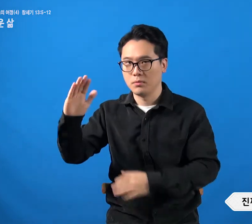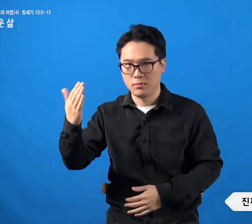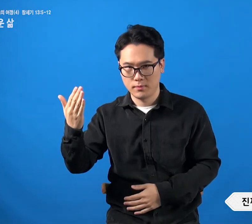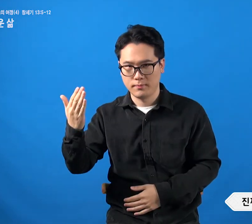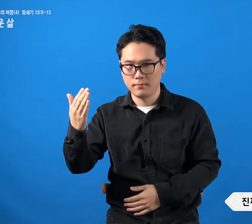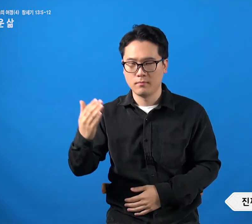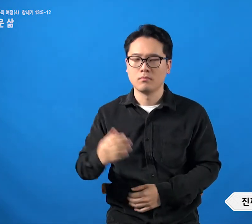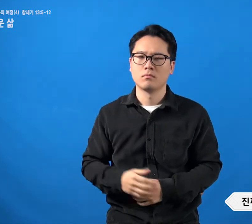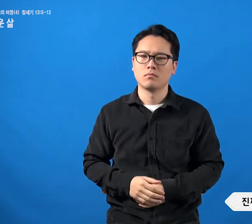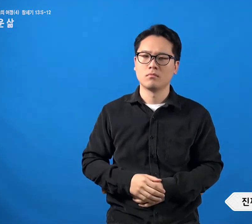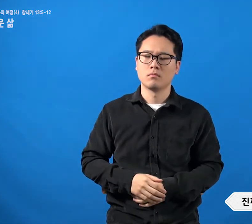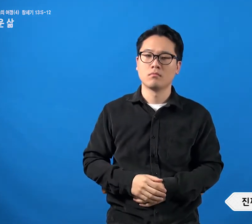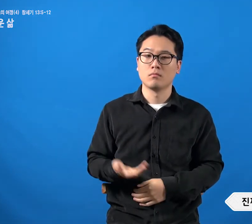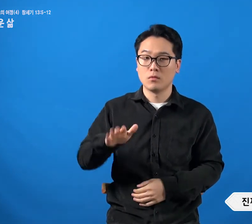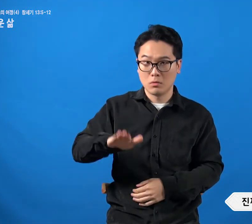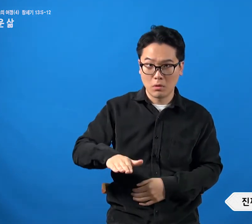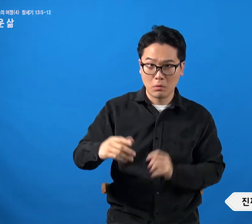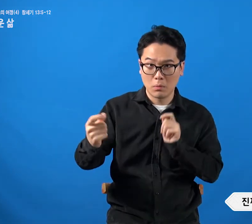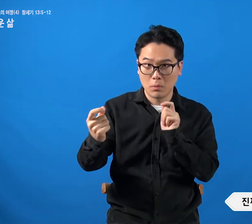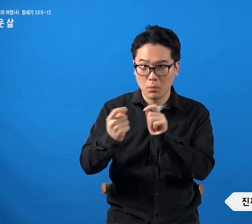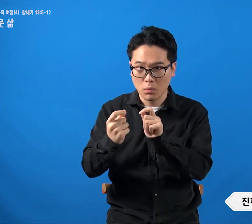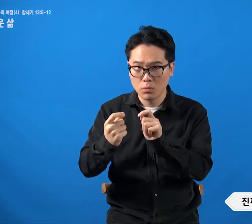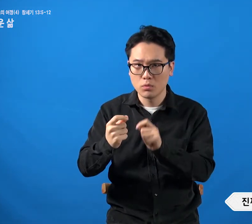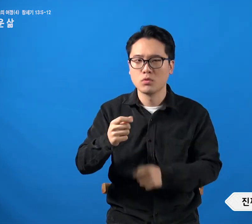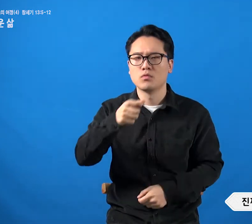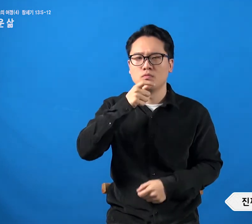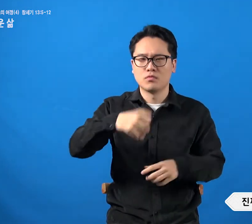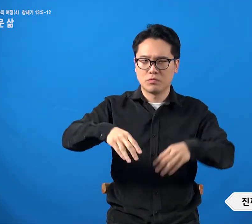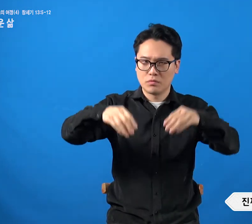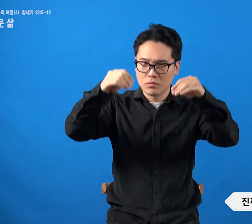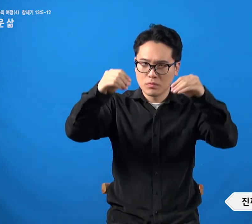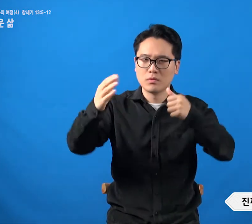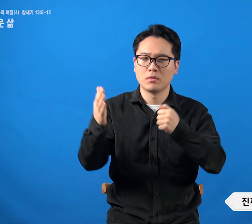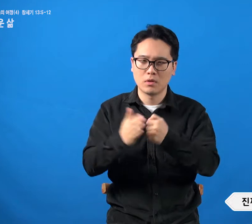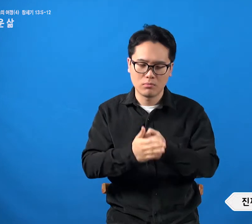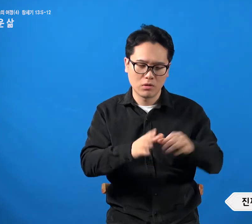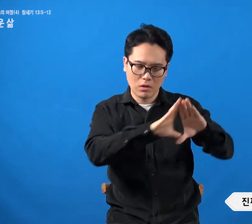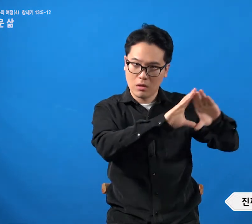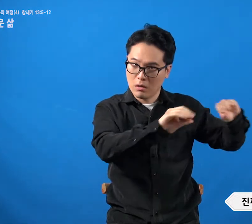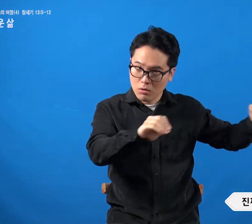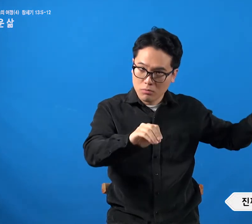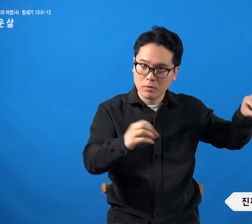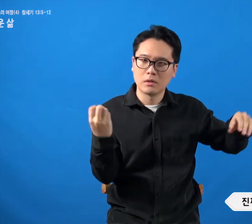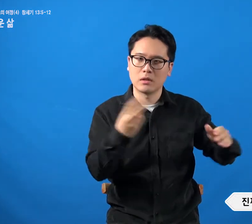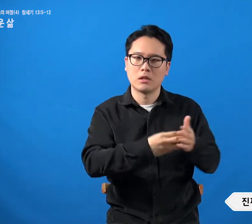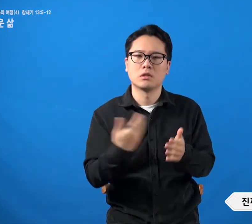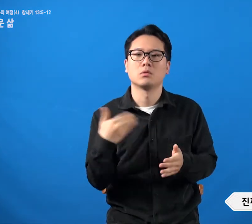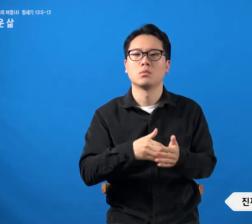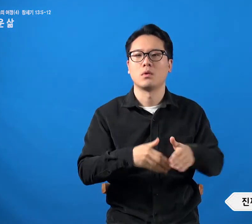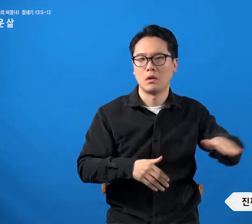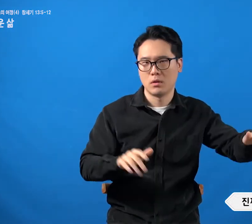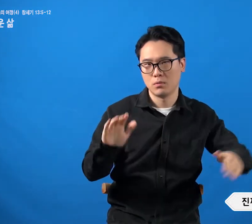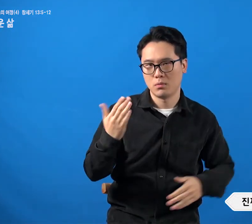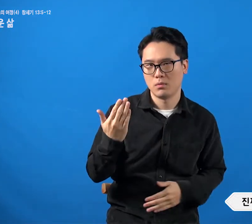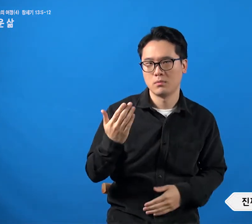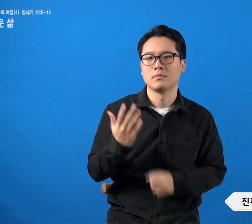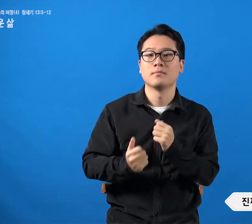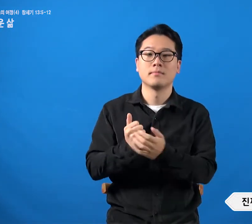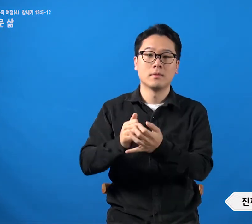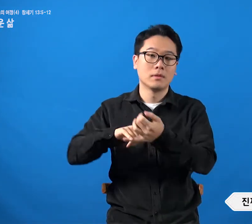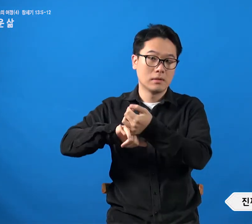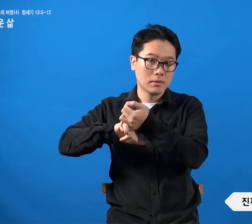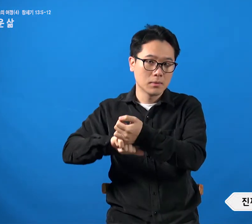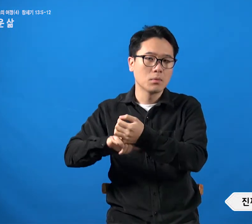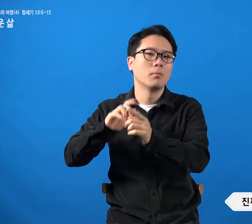통해서 할 수 없이 애굽에 거류하려 내려가게 됩니다. 하나님의 약속의 말씀을 붙잡지